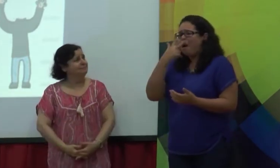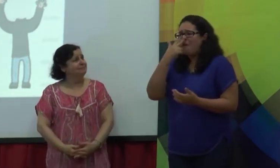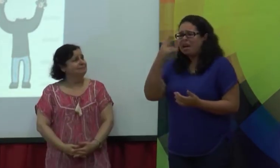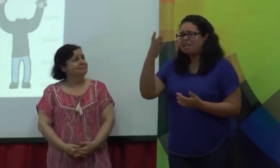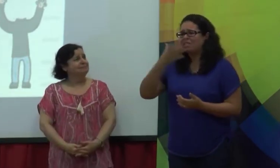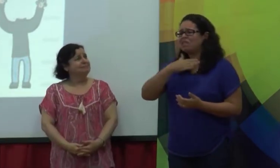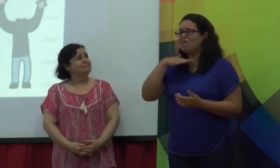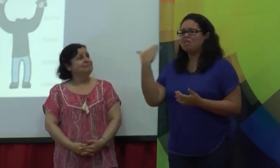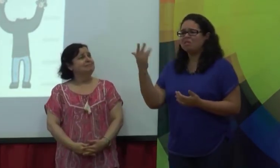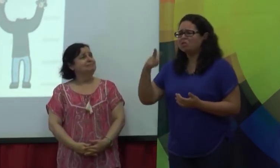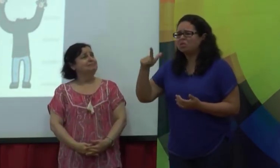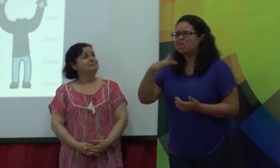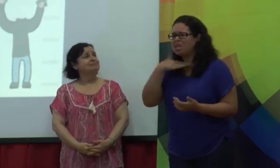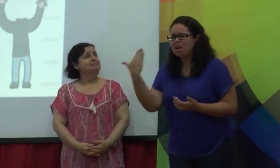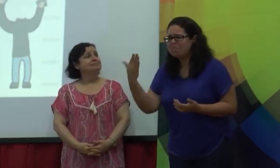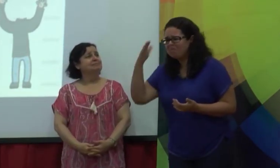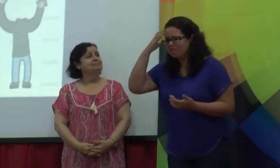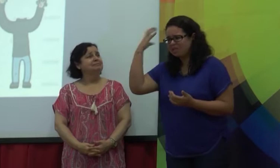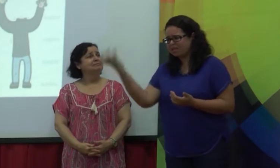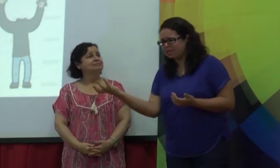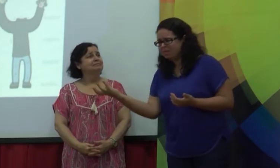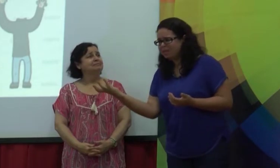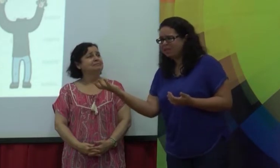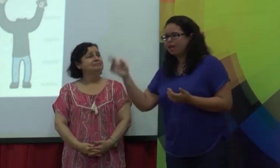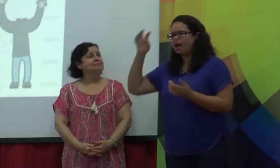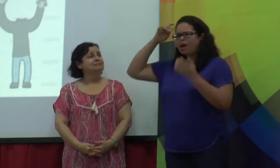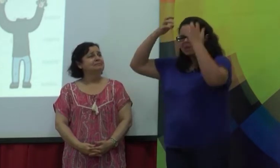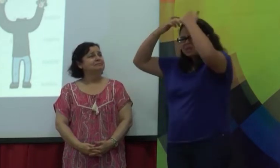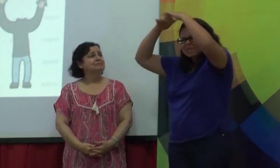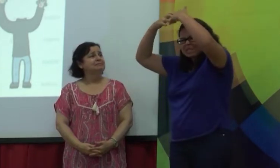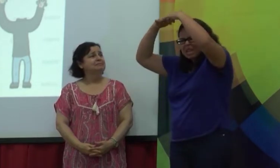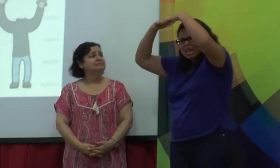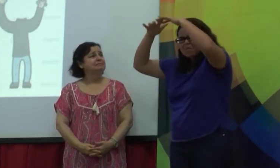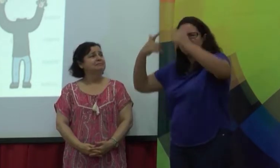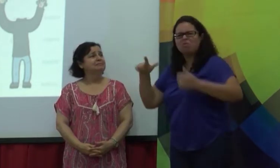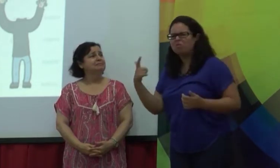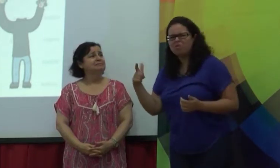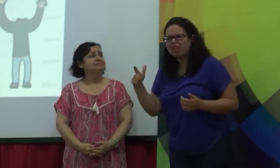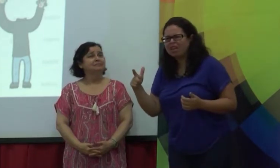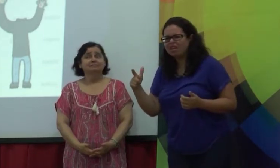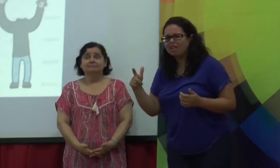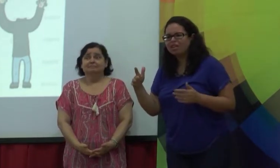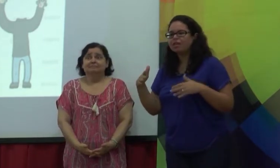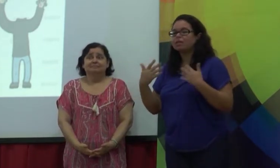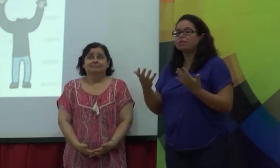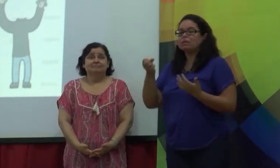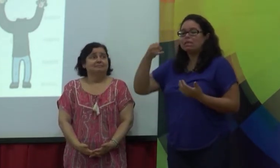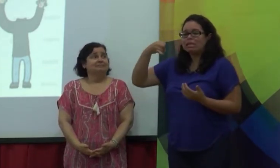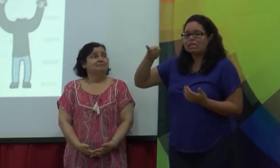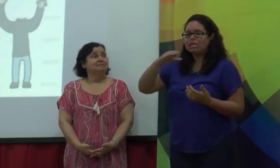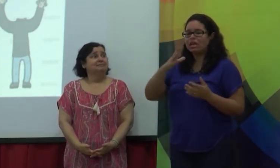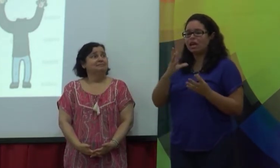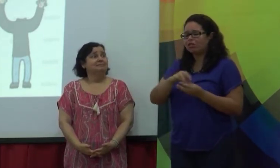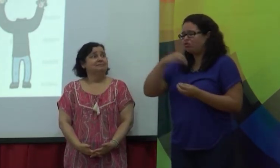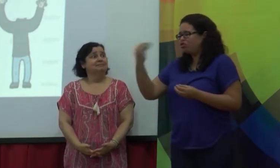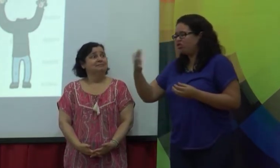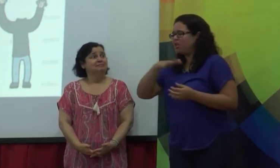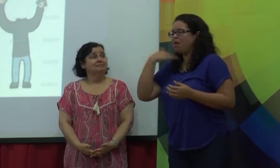significaria isso? A cabeça significaria o quê? O raciocínio, não vai